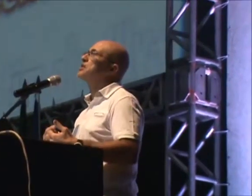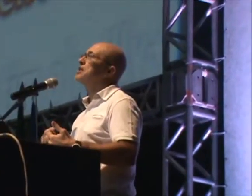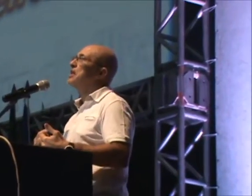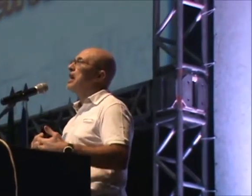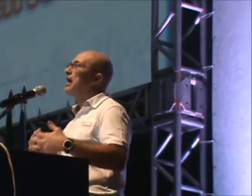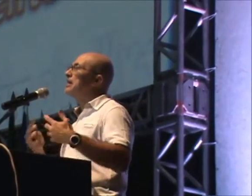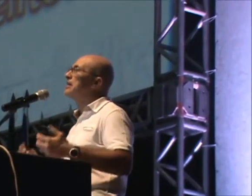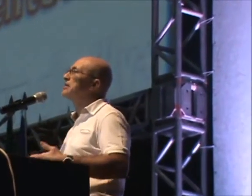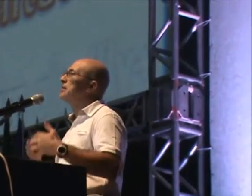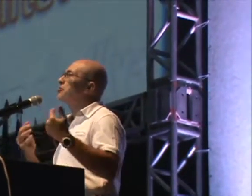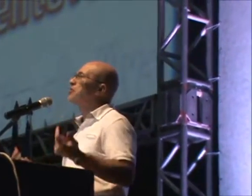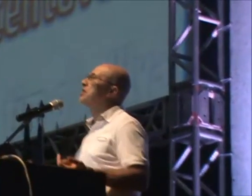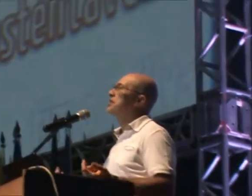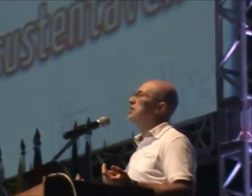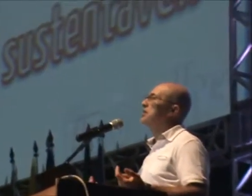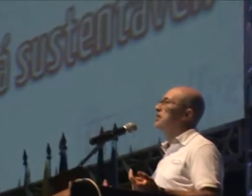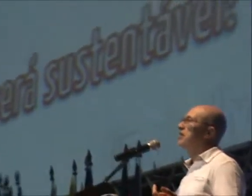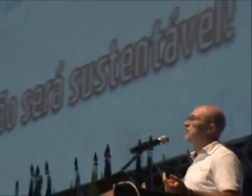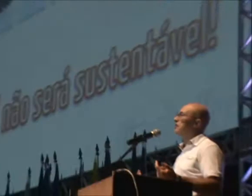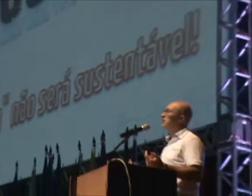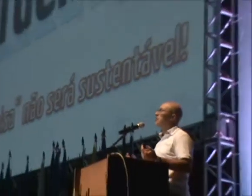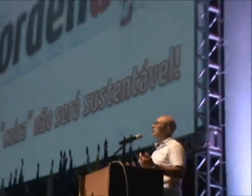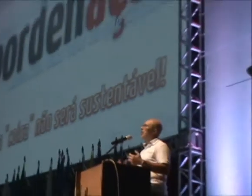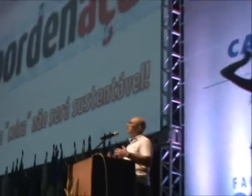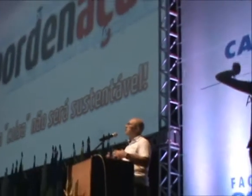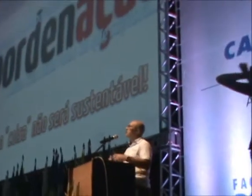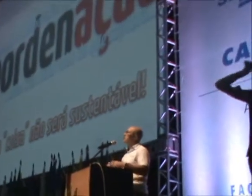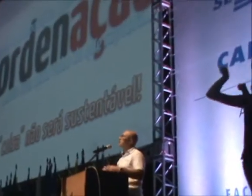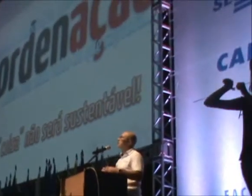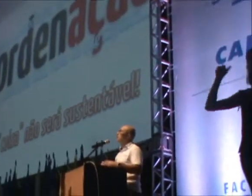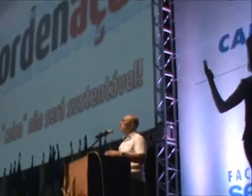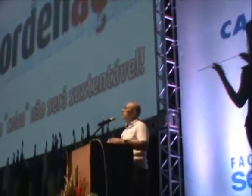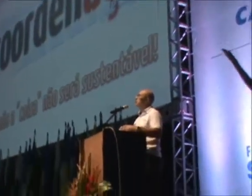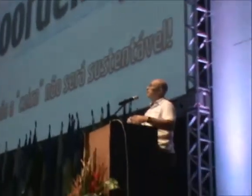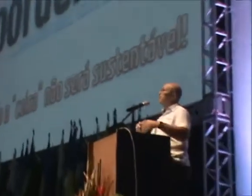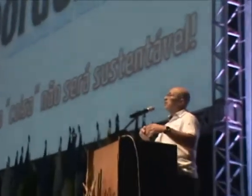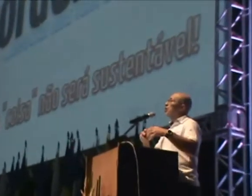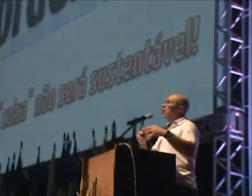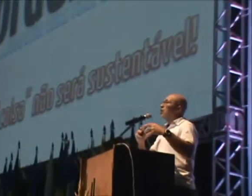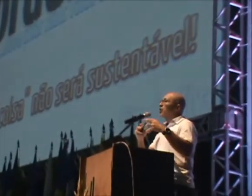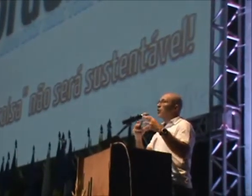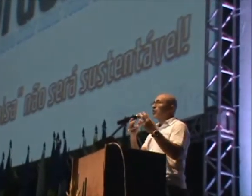essa seja a grande mudança que a gente está vivendo. A mudança de um mundo de